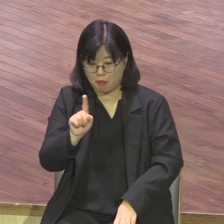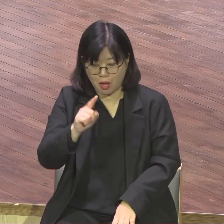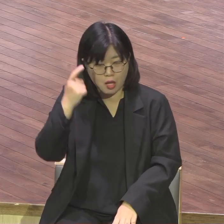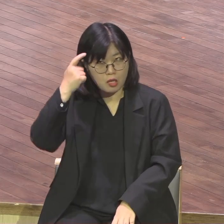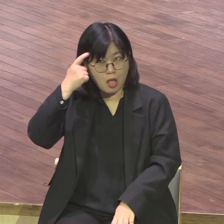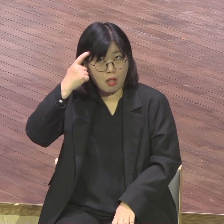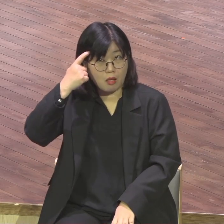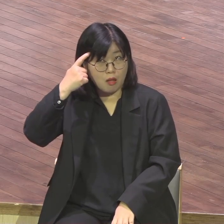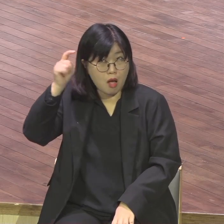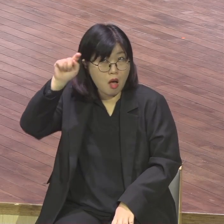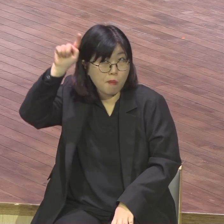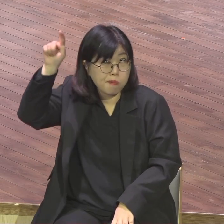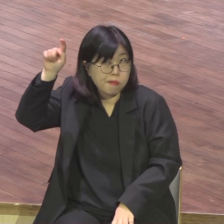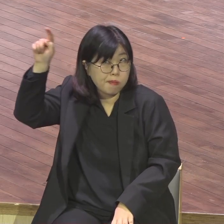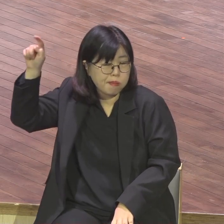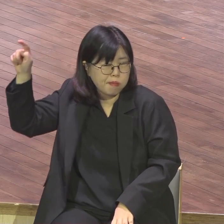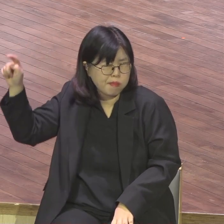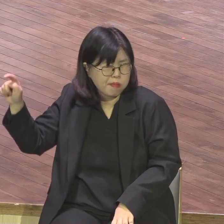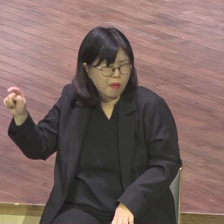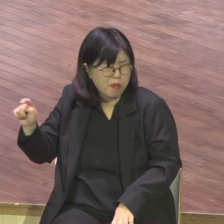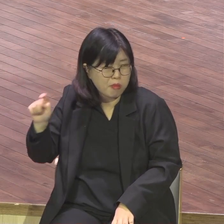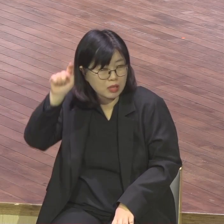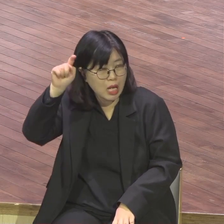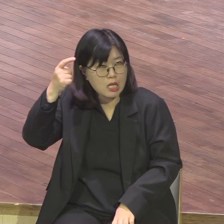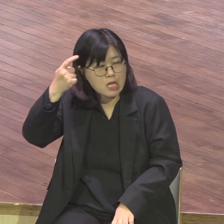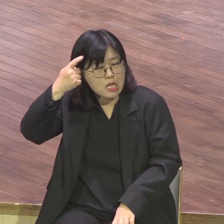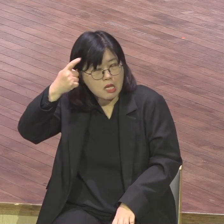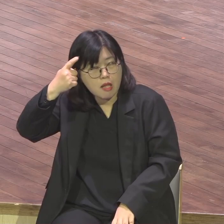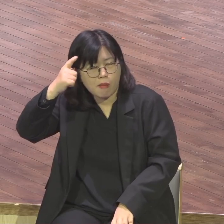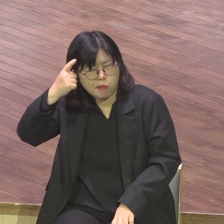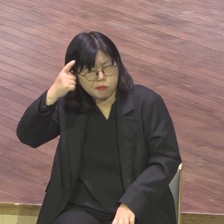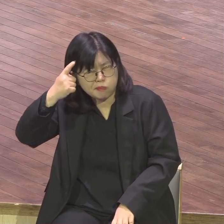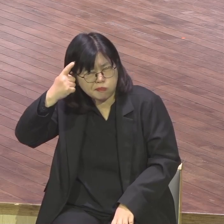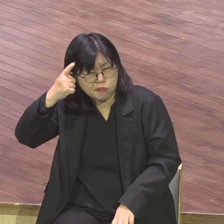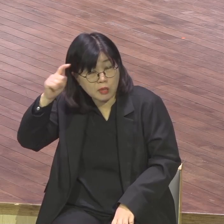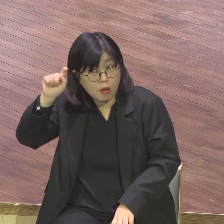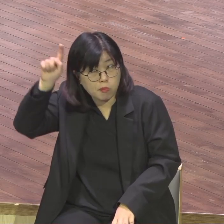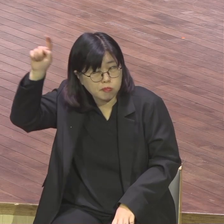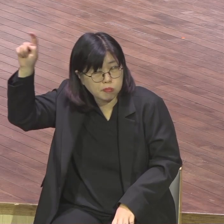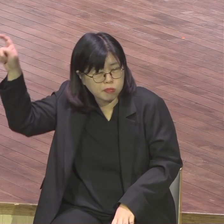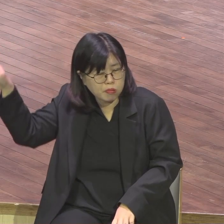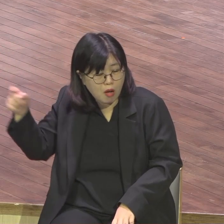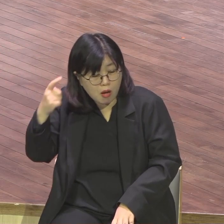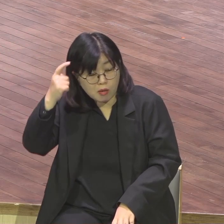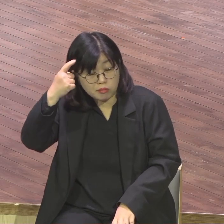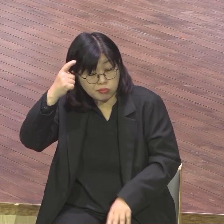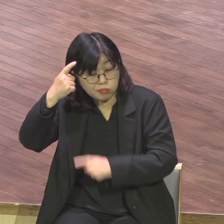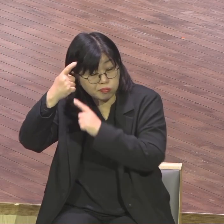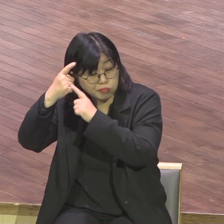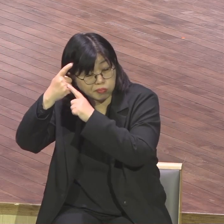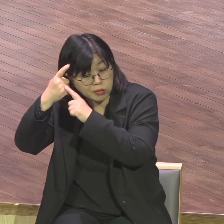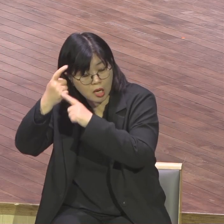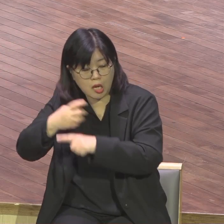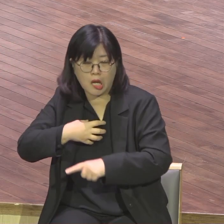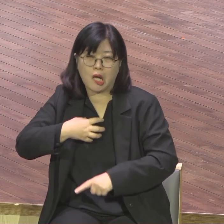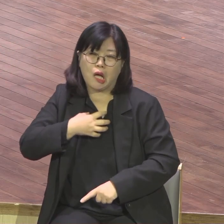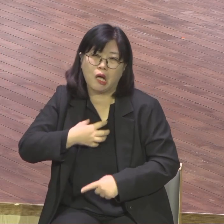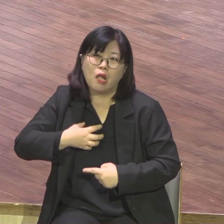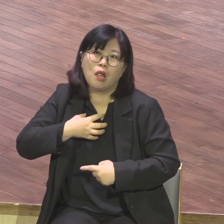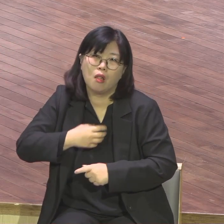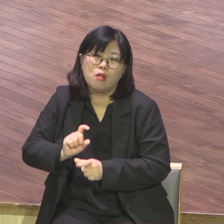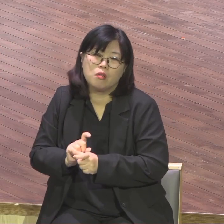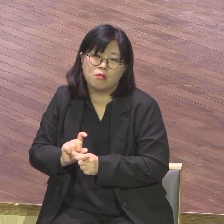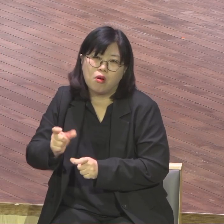속에 잡혀있어. 형님도 못 받아요. 쓸데없는 생각을 말해요. 쓸데없는 생각.